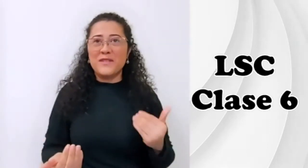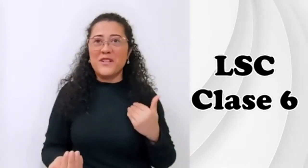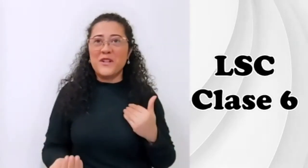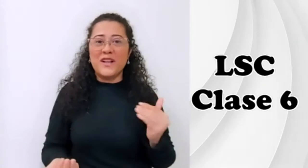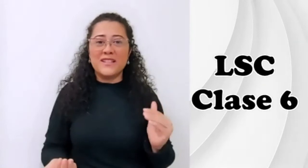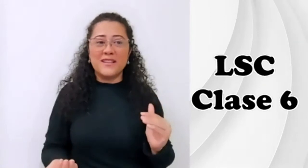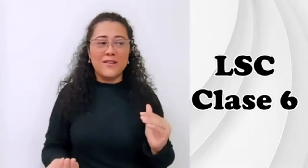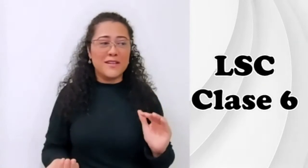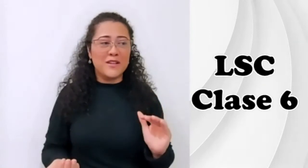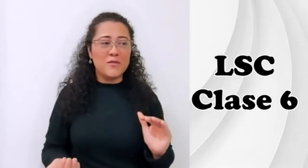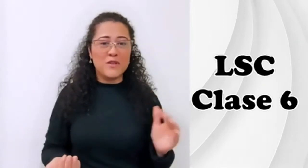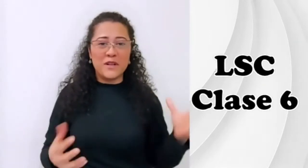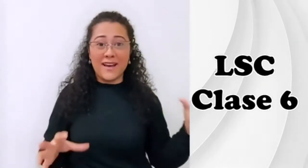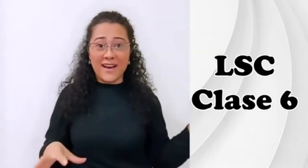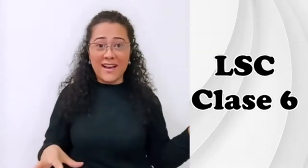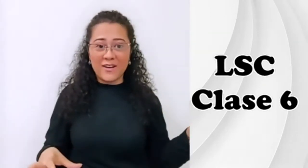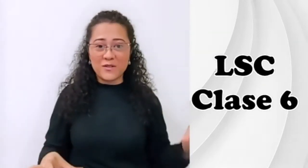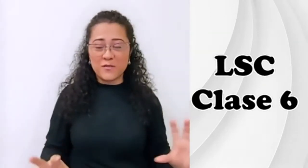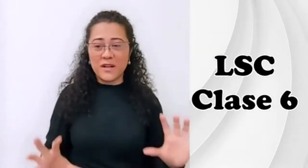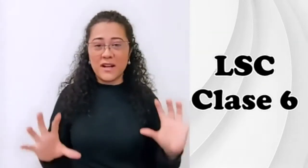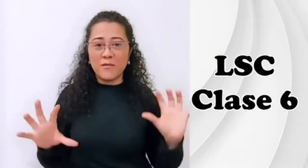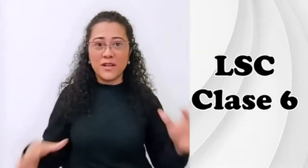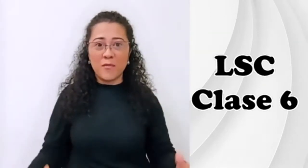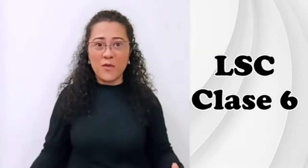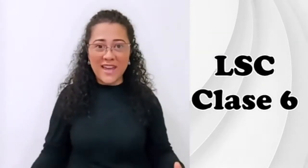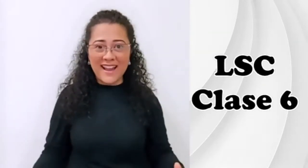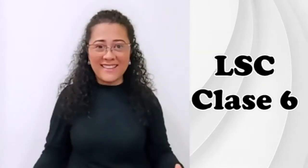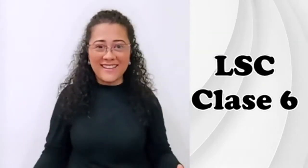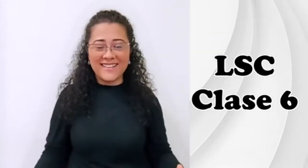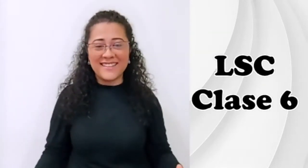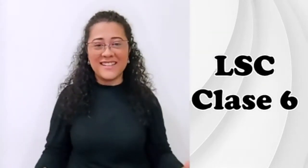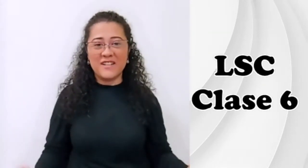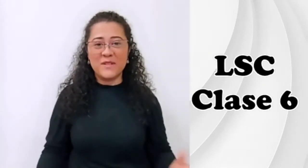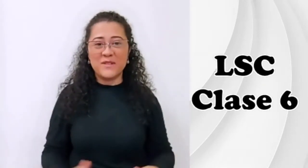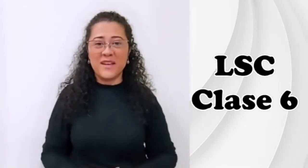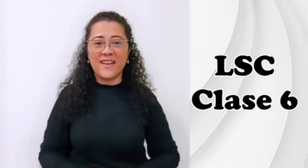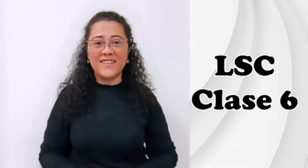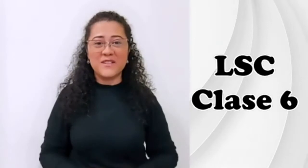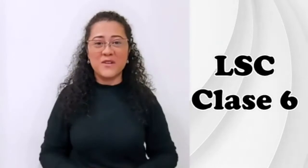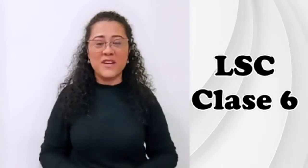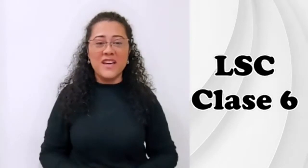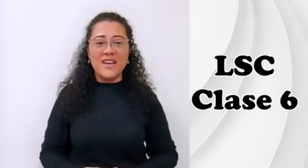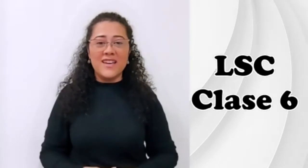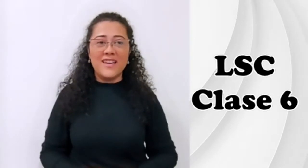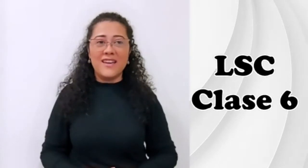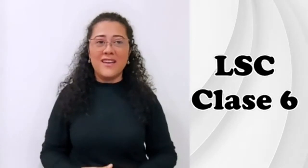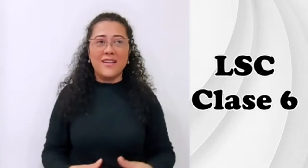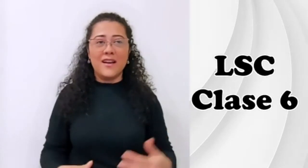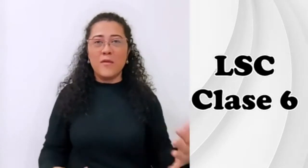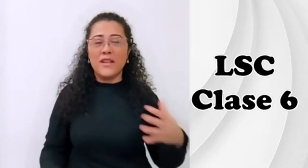yo lo siento mucho porque acá acostumbran la música muy alta en mi ciudad donde estoy y llega un momento en que